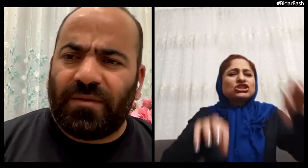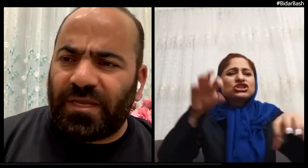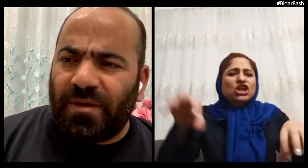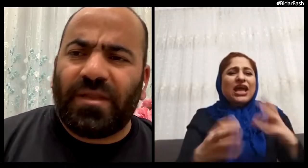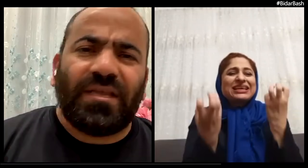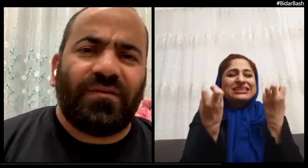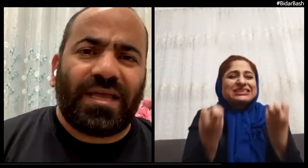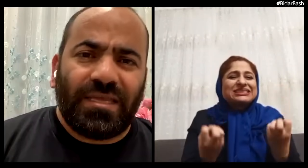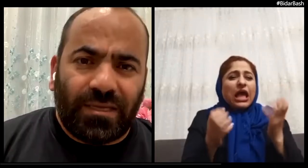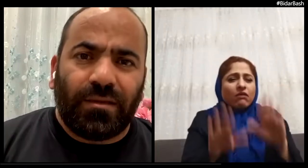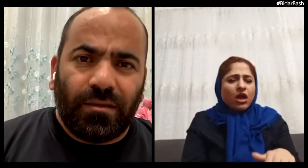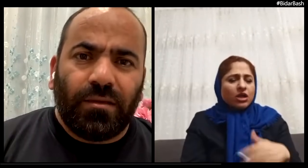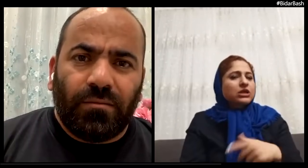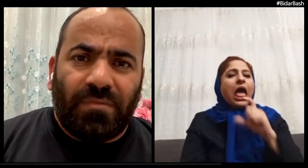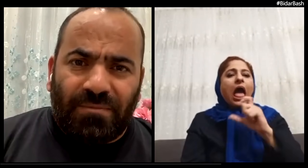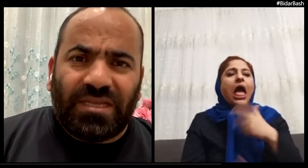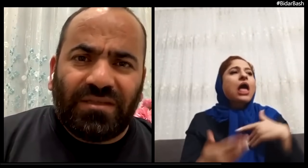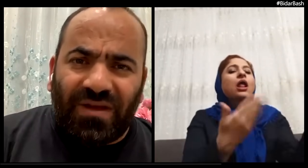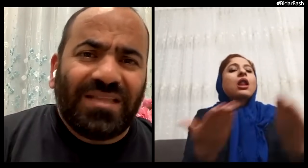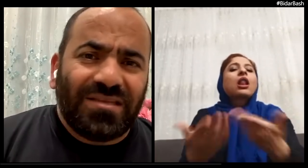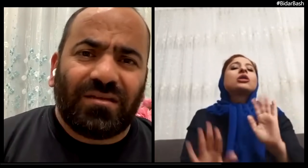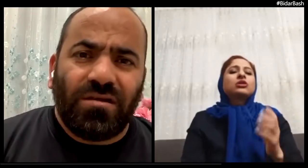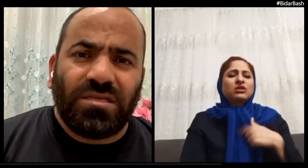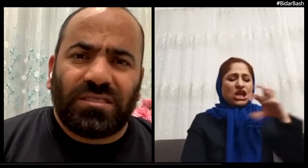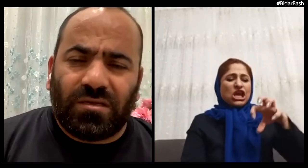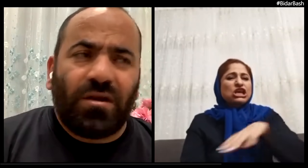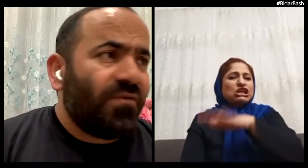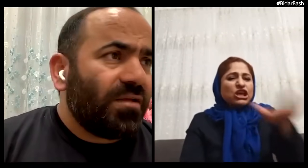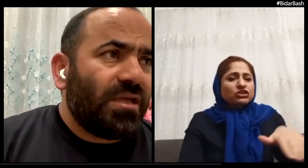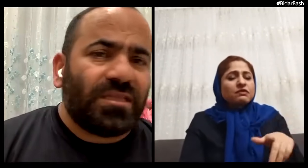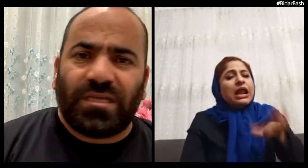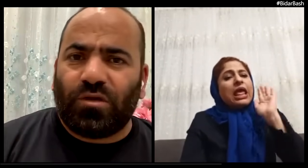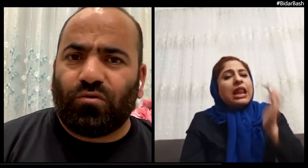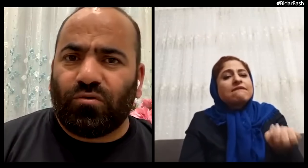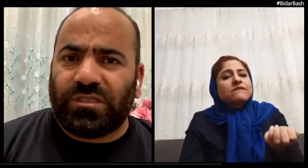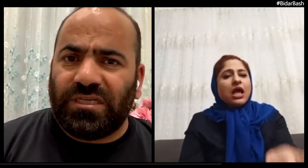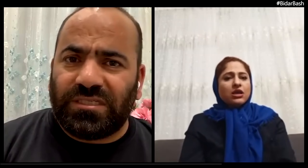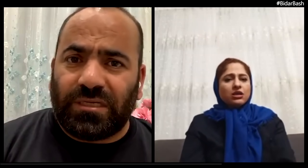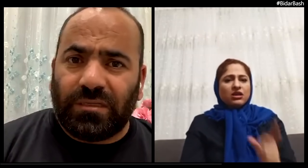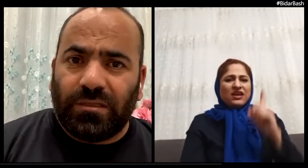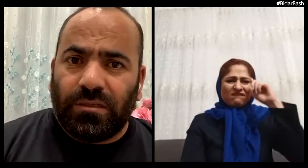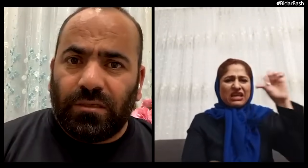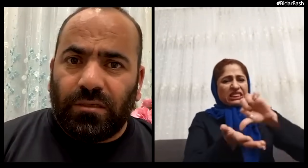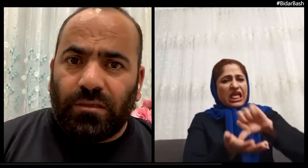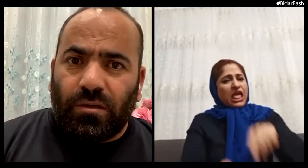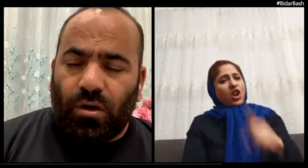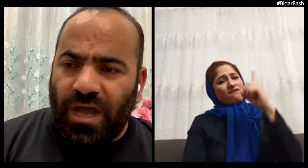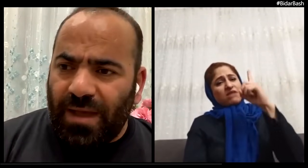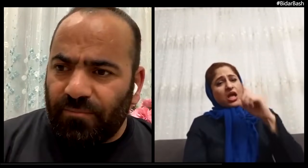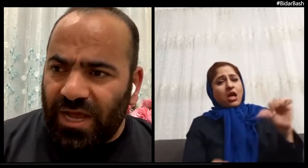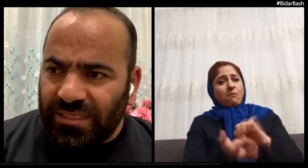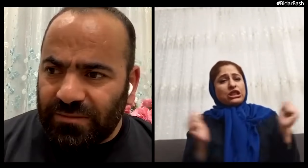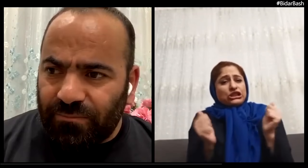ندادیم، بگن مگه مملکت فقیره؟ مملکت که فقط تهران نیست، تهران هم فقط منطقه 1 و 2 و 3 نیست که،